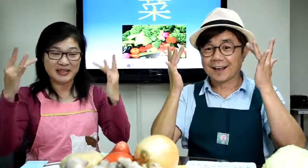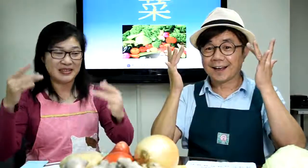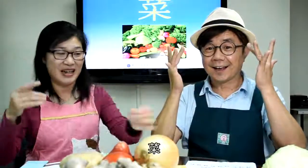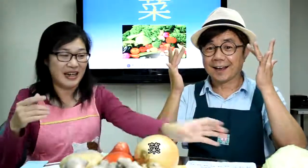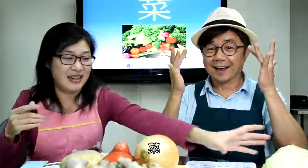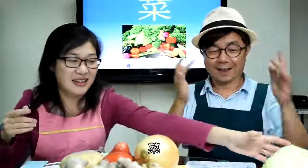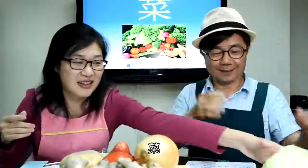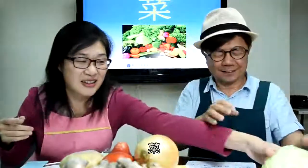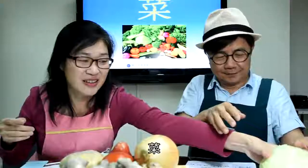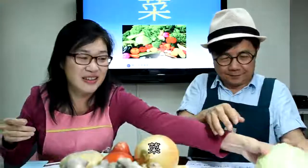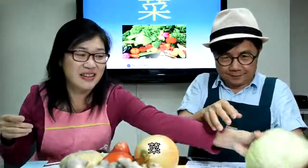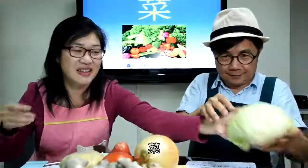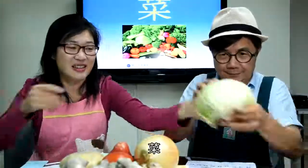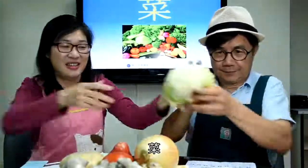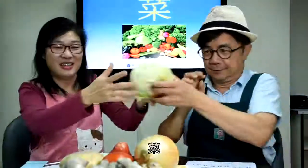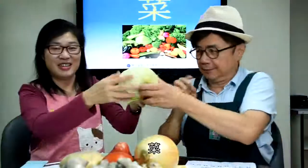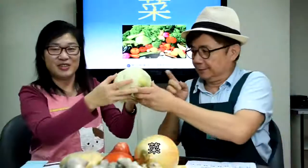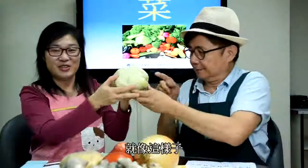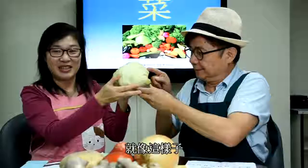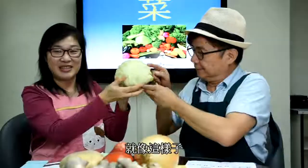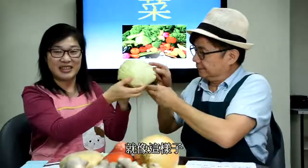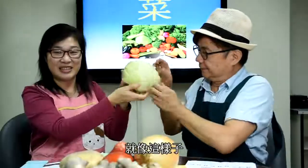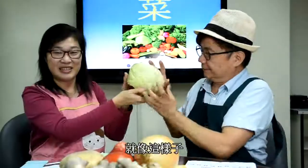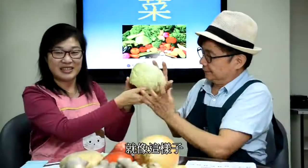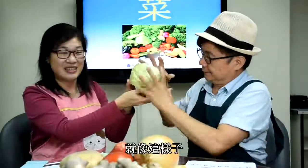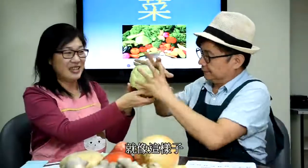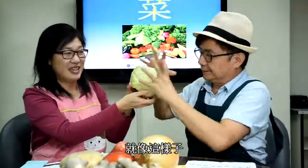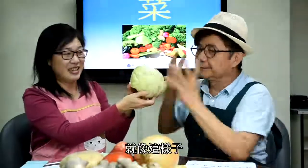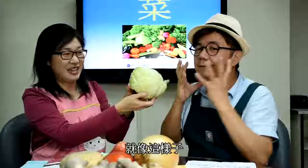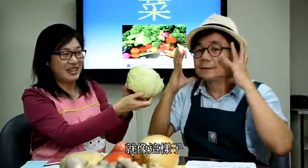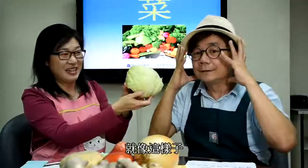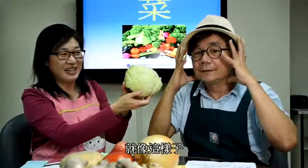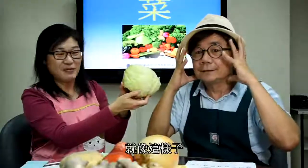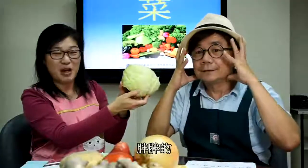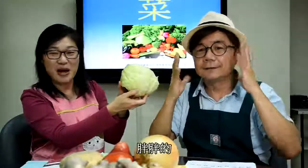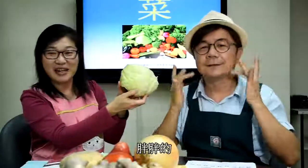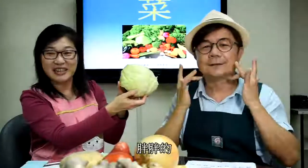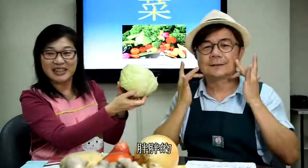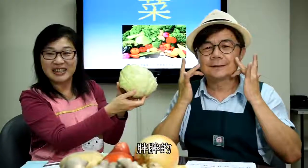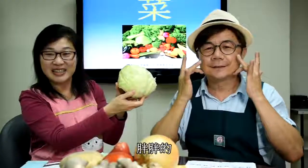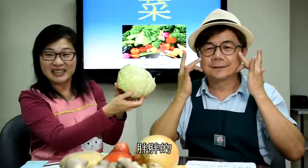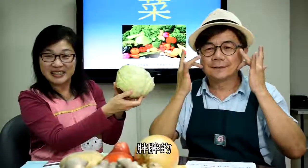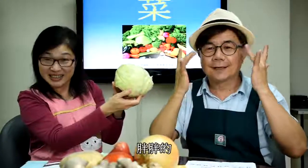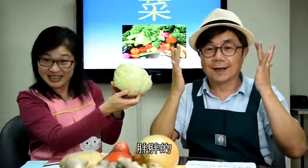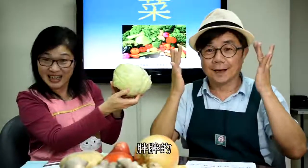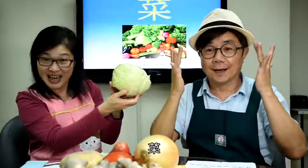菜就像这样子，胖胖的菜，